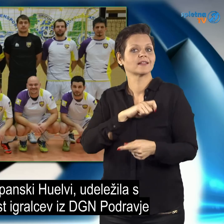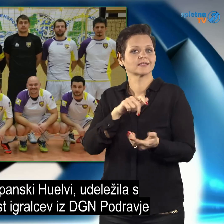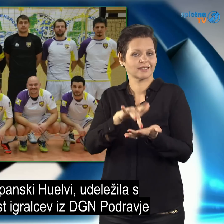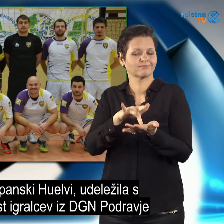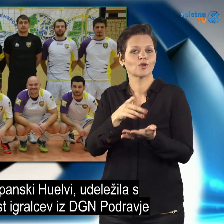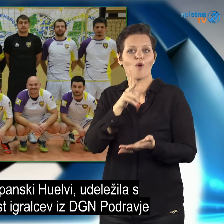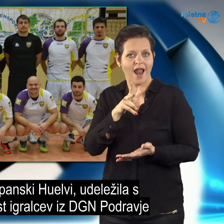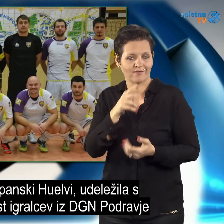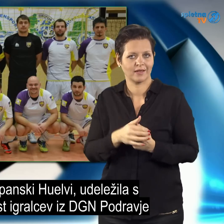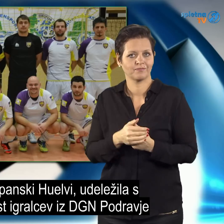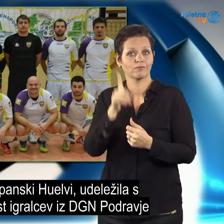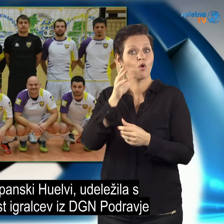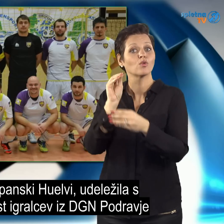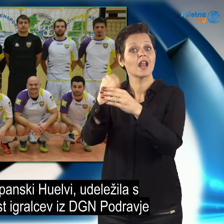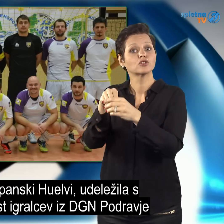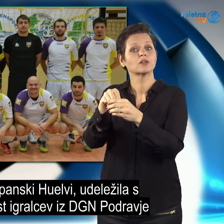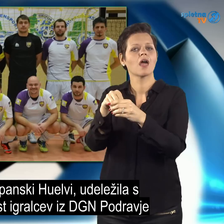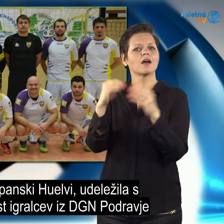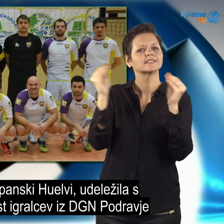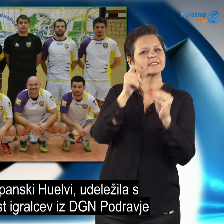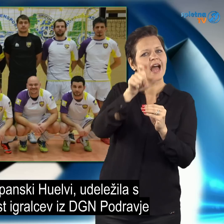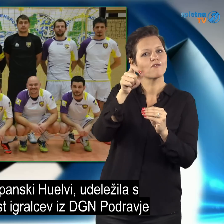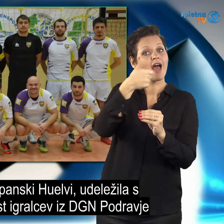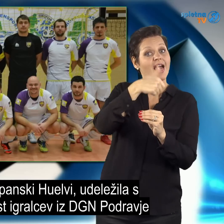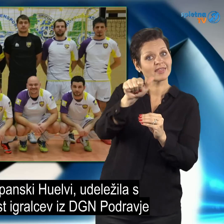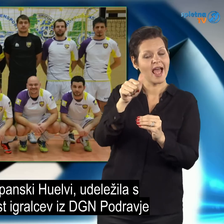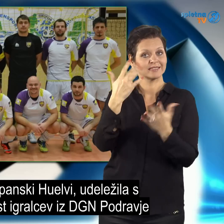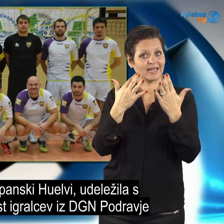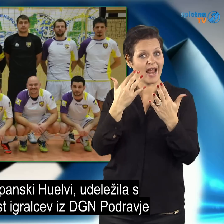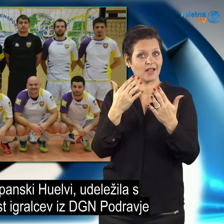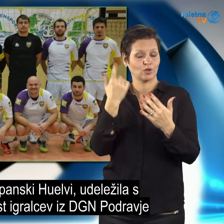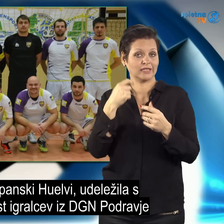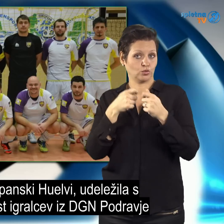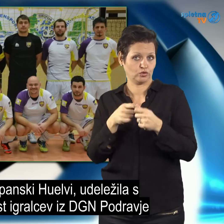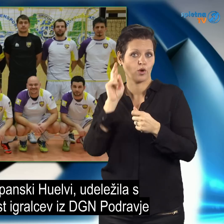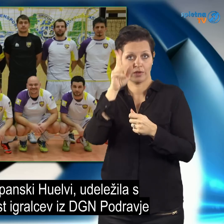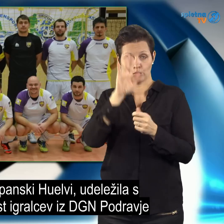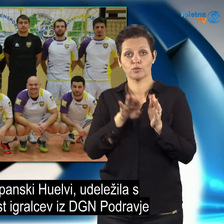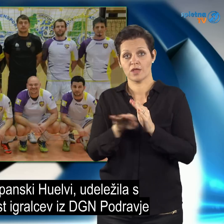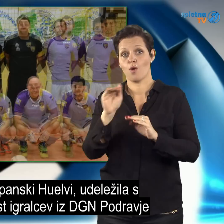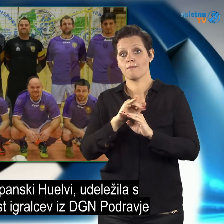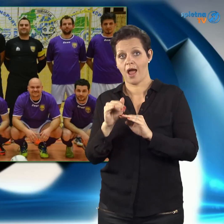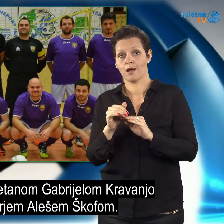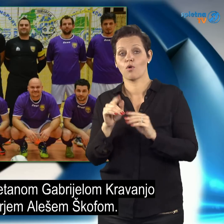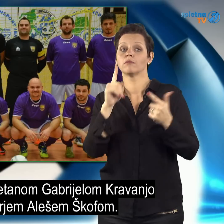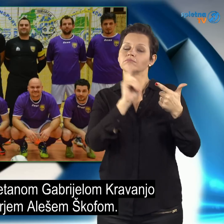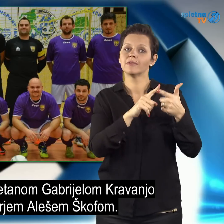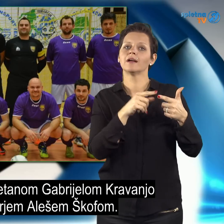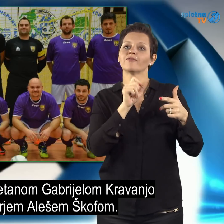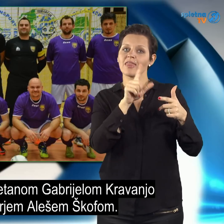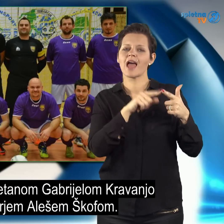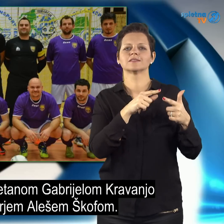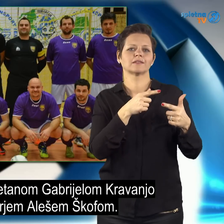Helvi, udeležila sestavo 11 igralcev iz DGN Podravje Maribor s kapetanom Gabrielom Kravanjo in